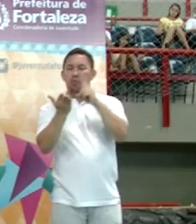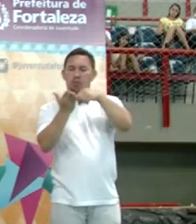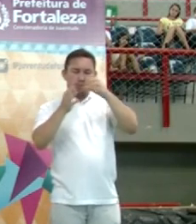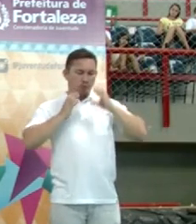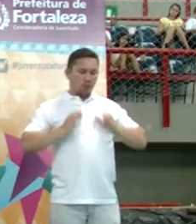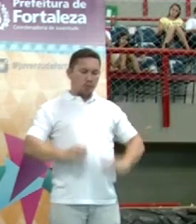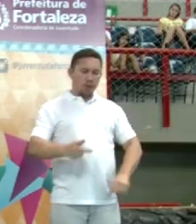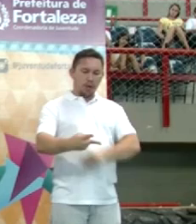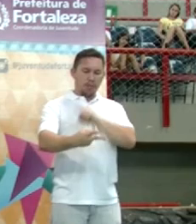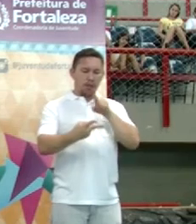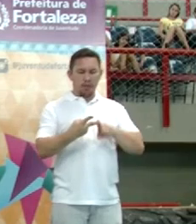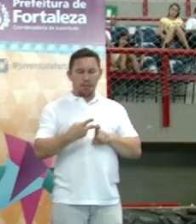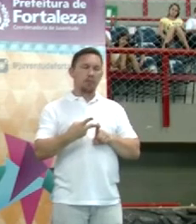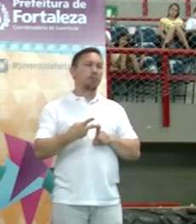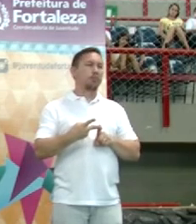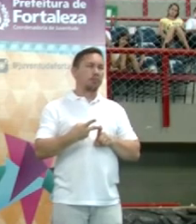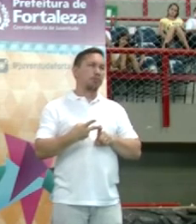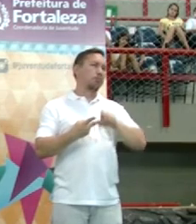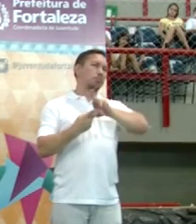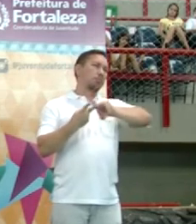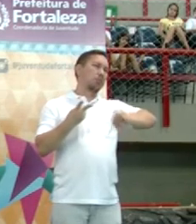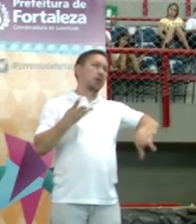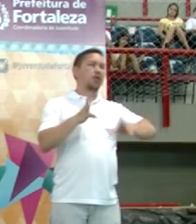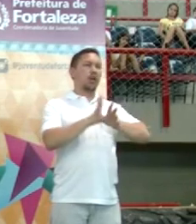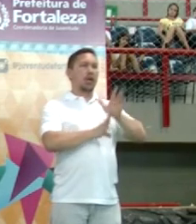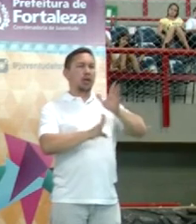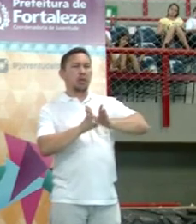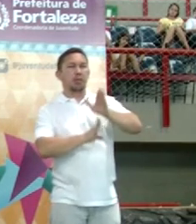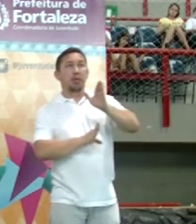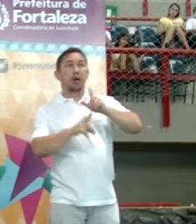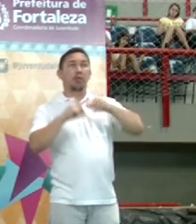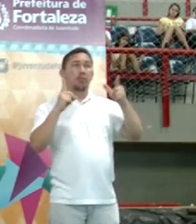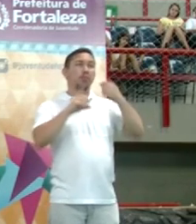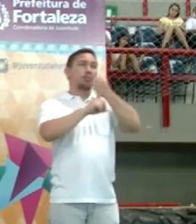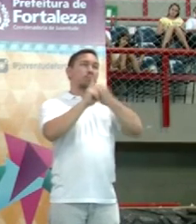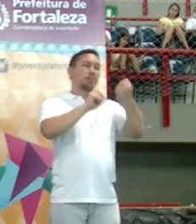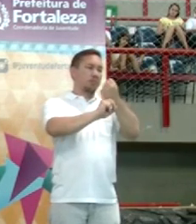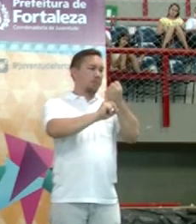comportamento? Fala. Ela tem várias orientações